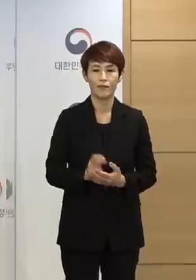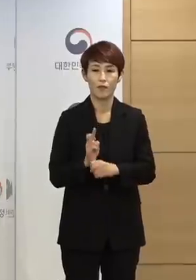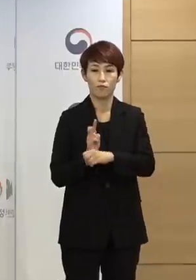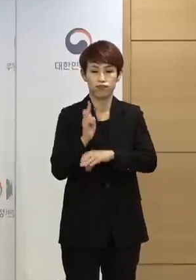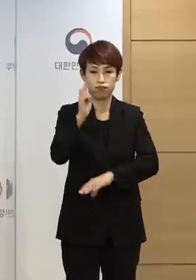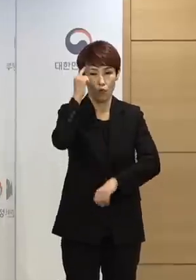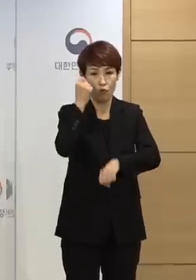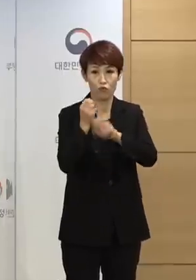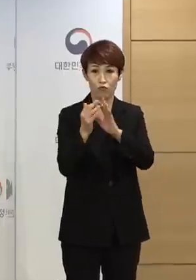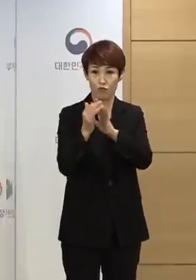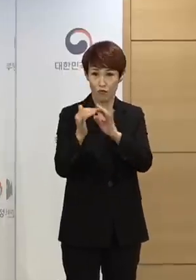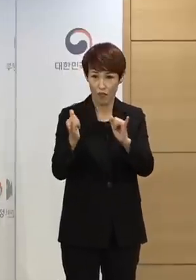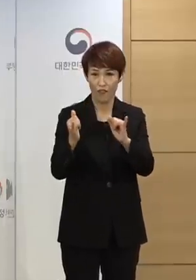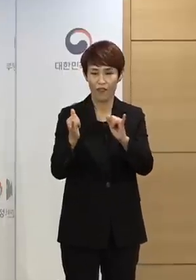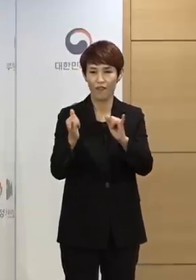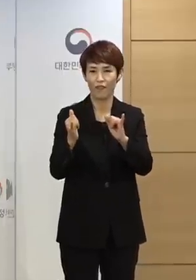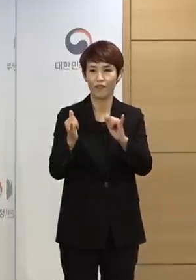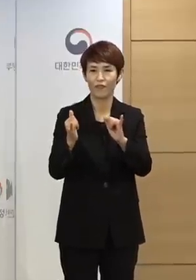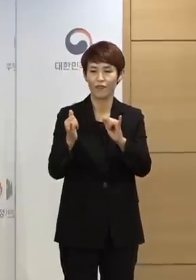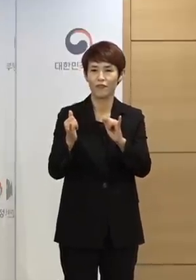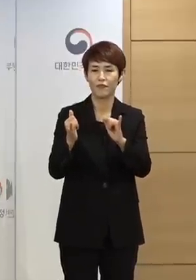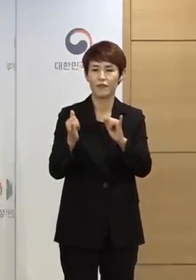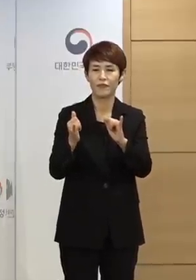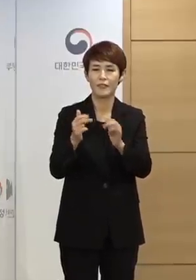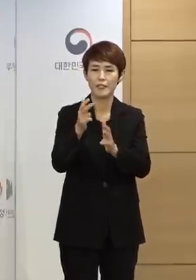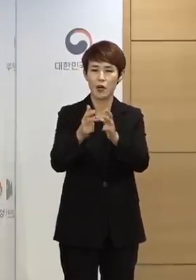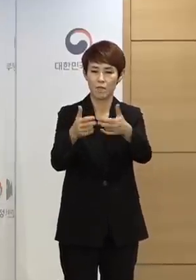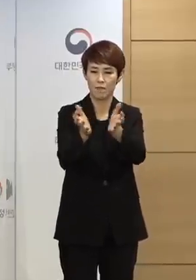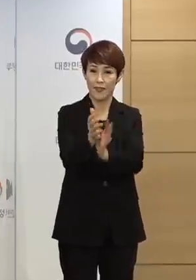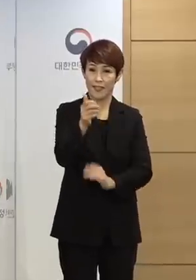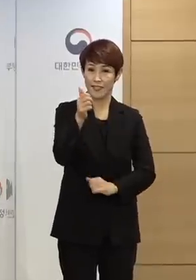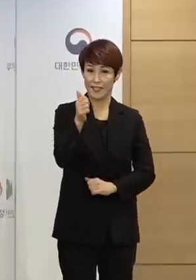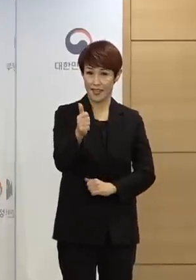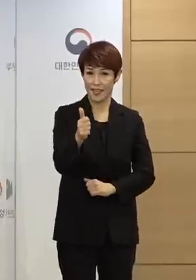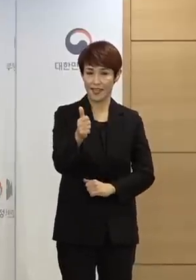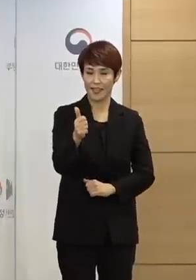항공우주연구원의 김대관 달 탐사 사업단장님께서